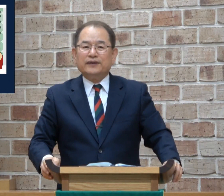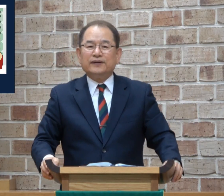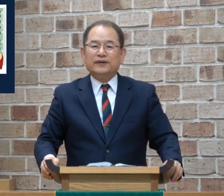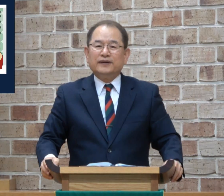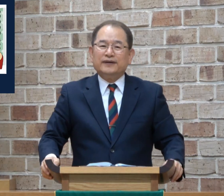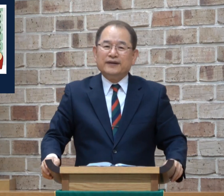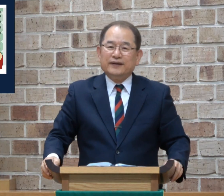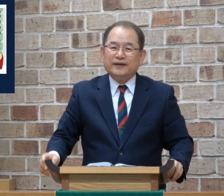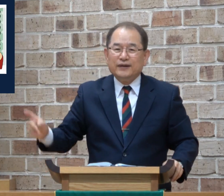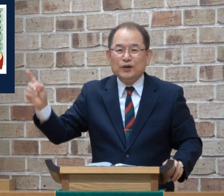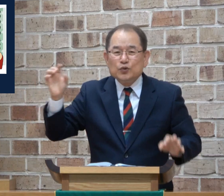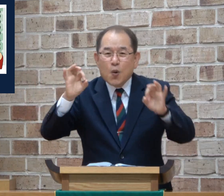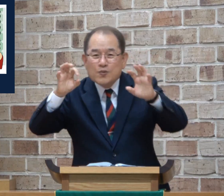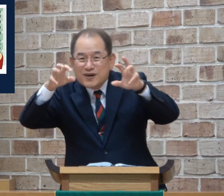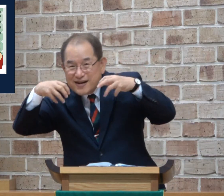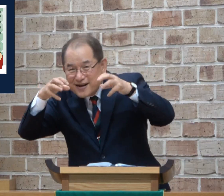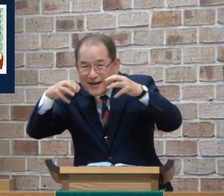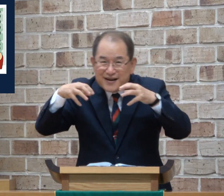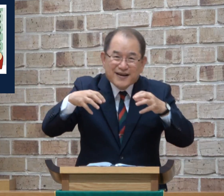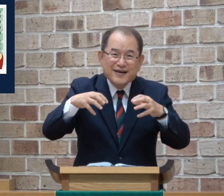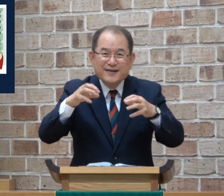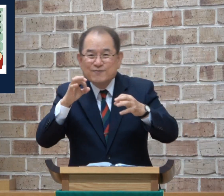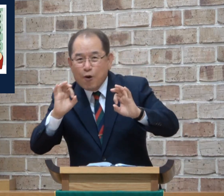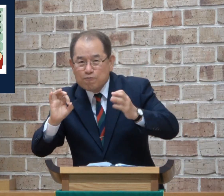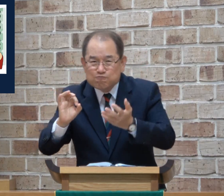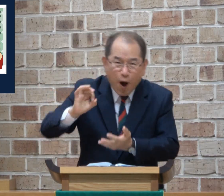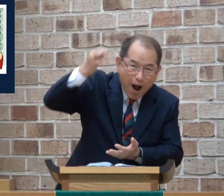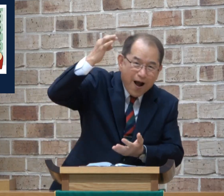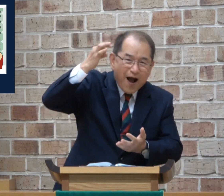이 돈을 이렇게 많이 버는 것에 대해서